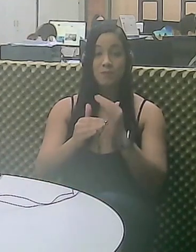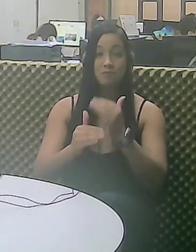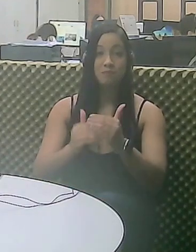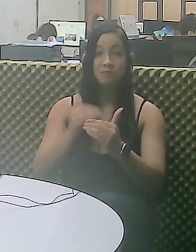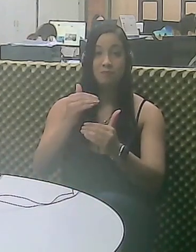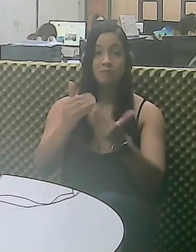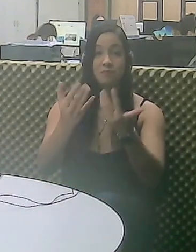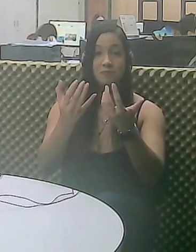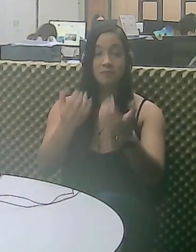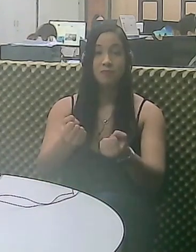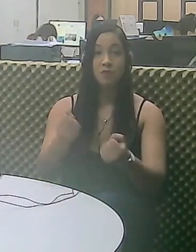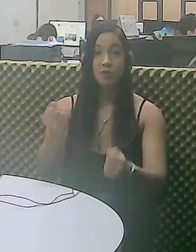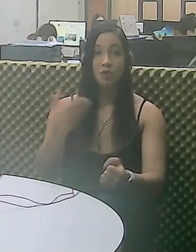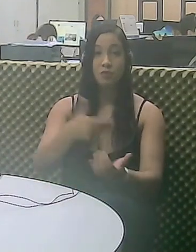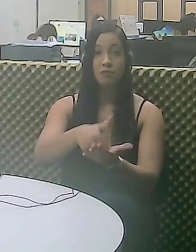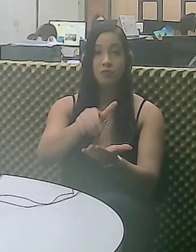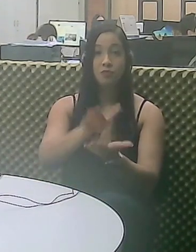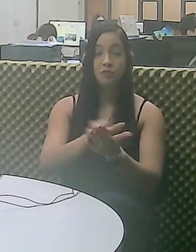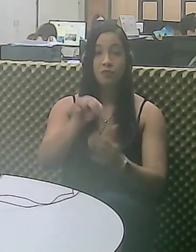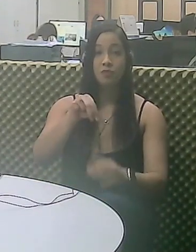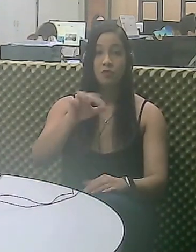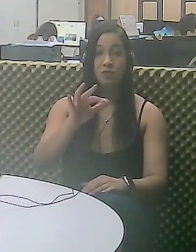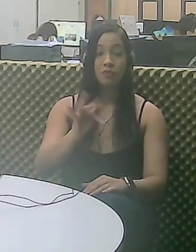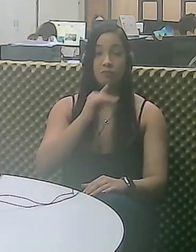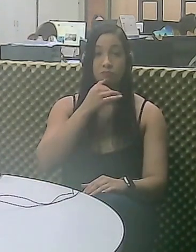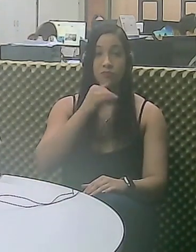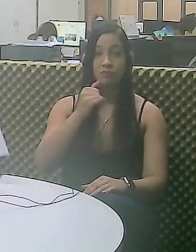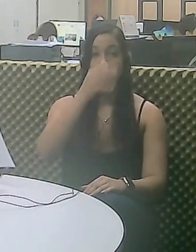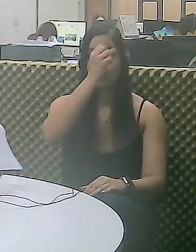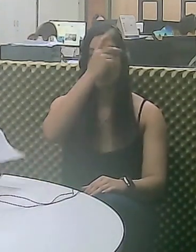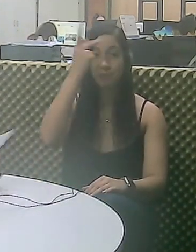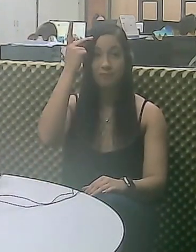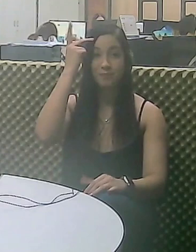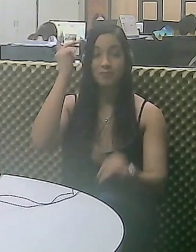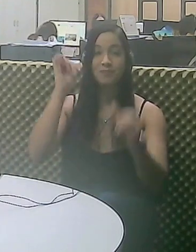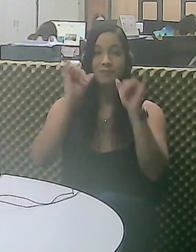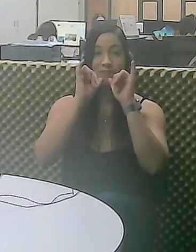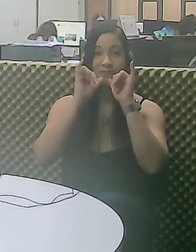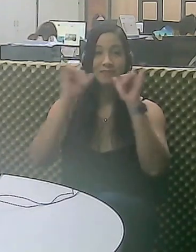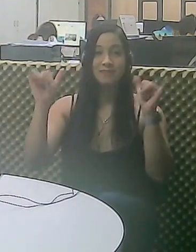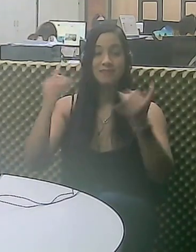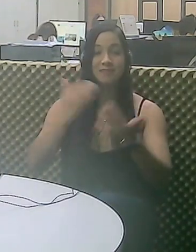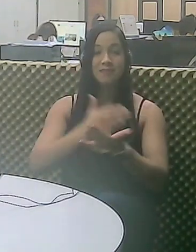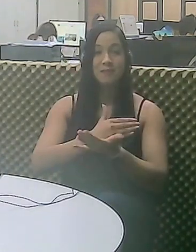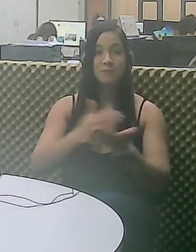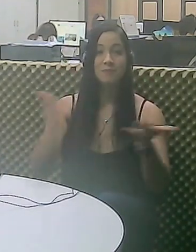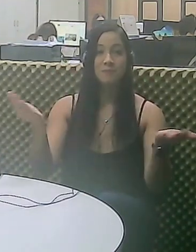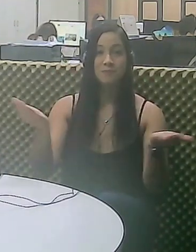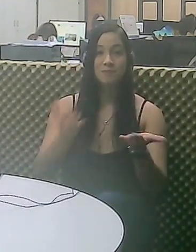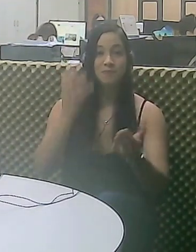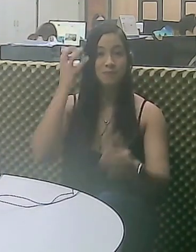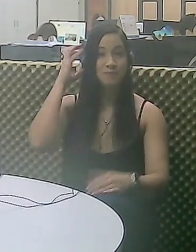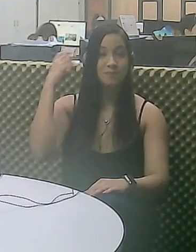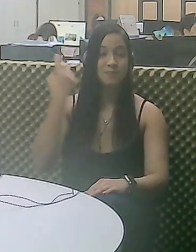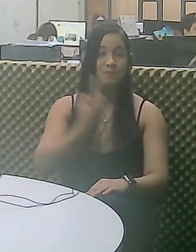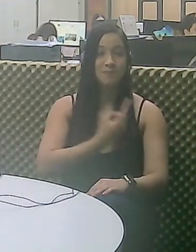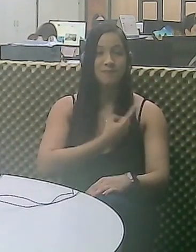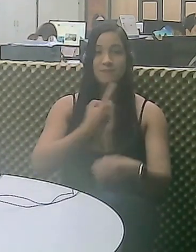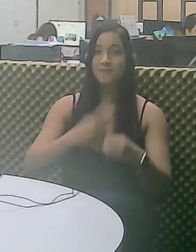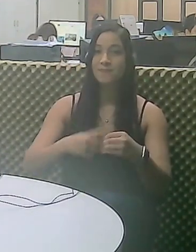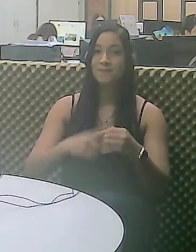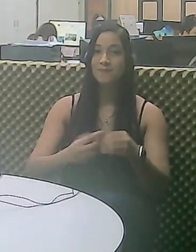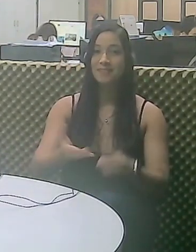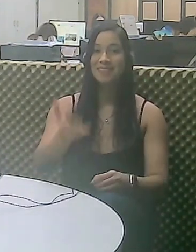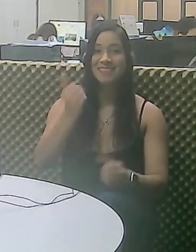processo de adesão à nova nota fiscal de serviços eletrônica da Prefeitura. Essas e outras notícias a partir de agora na Rádio